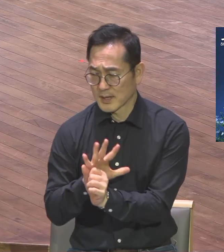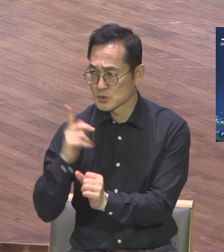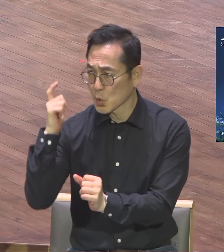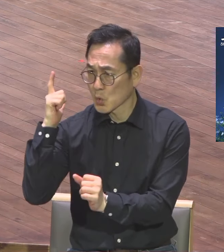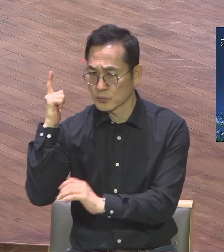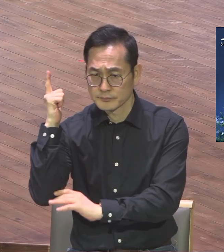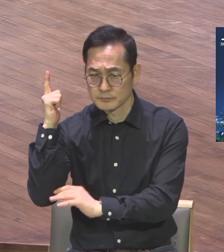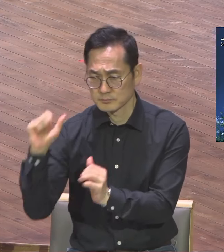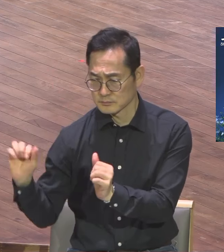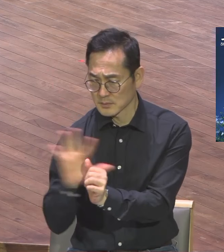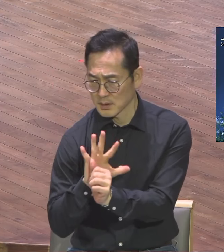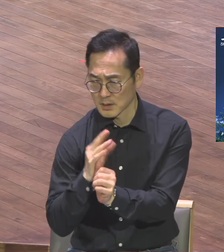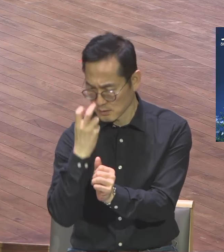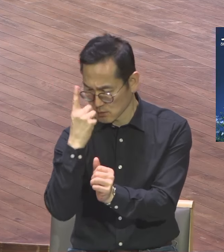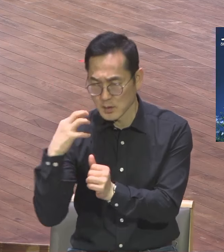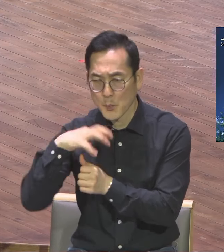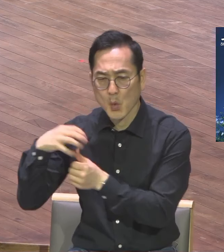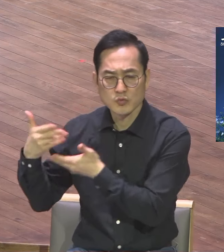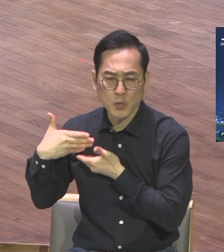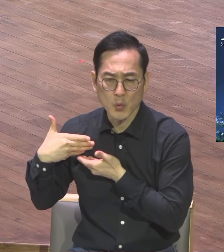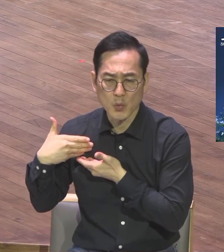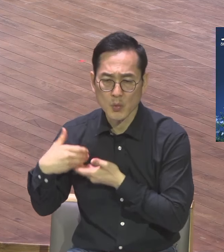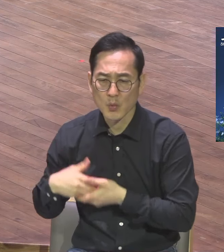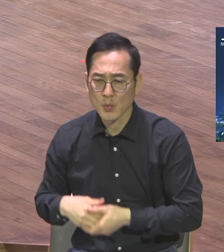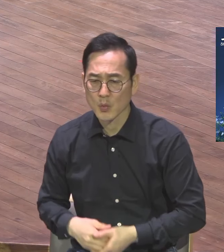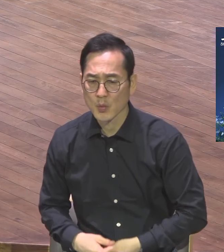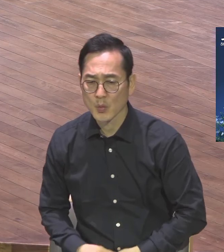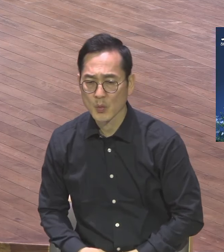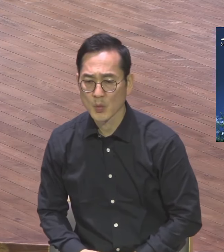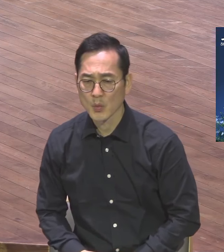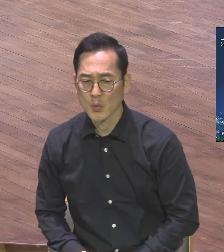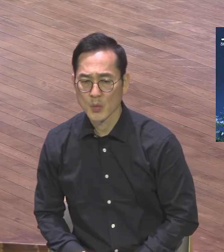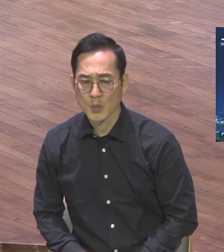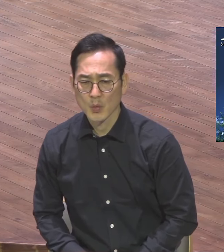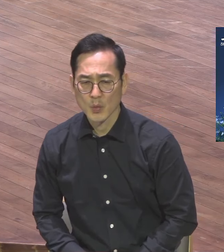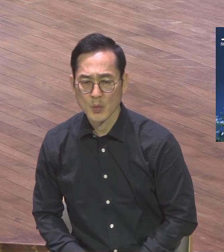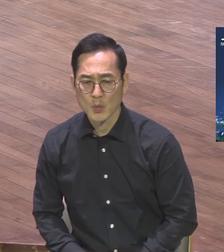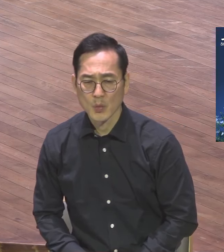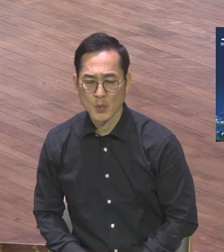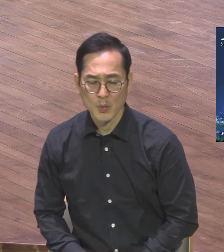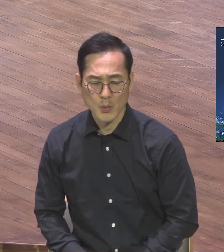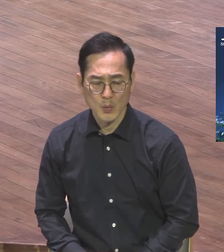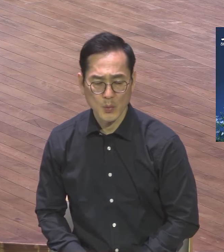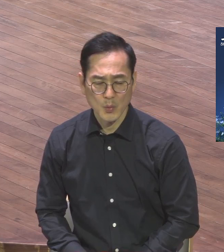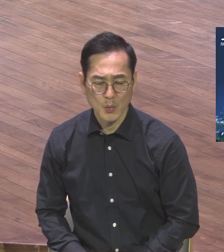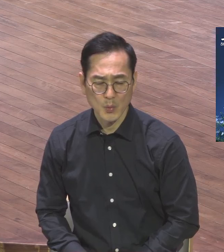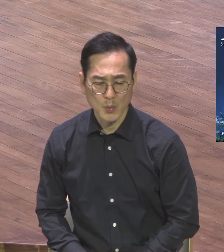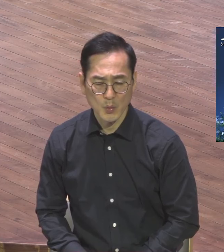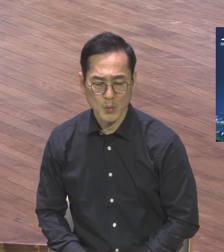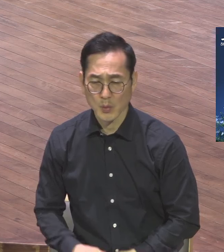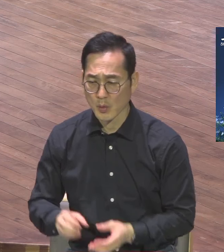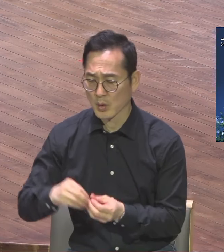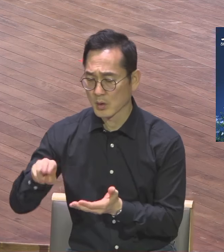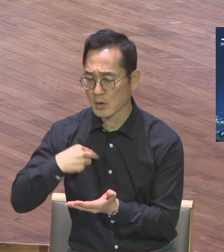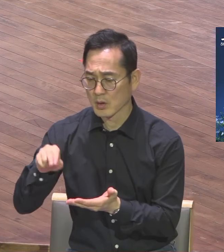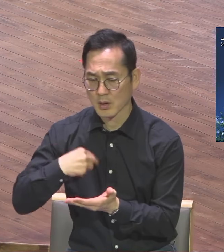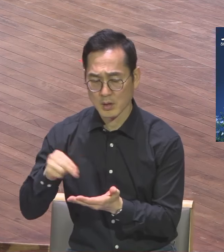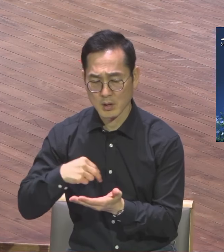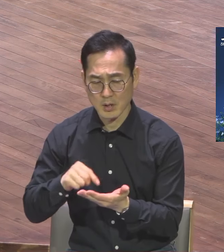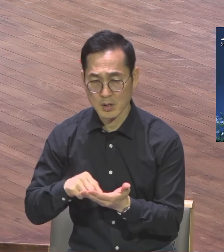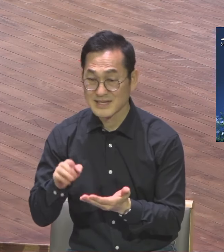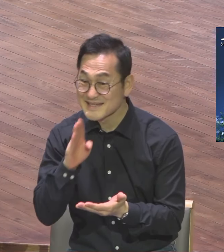준비 다 해줬단 말이에요. 여러분. 그런데 그 오늘 그 온 톡을 보니까